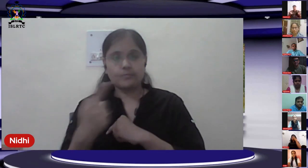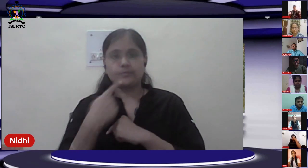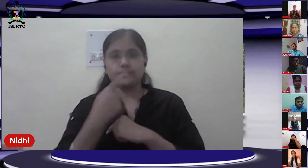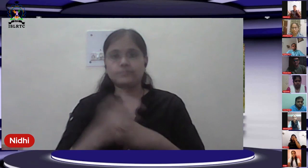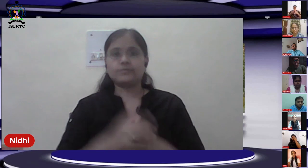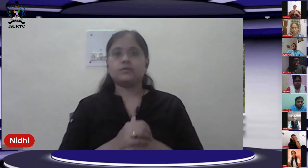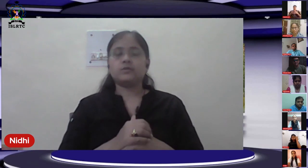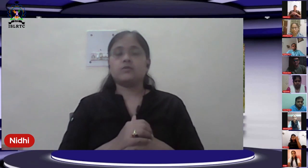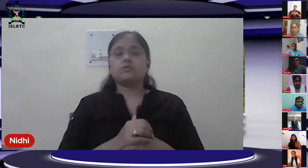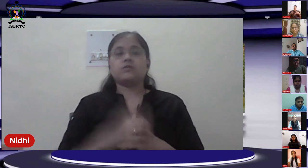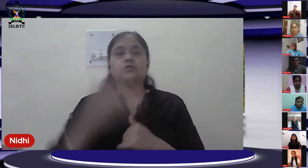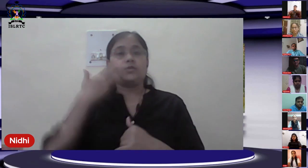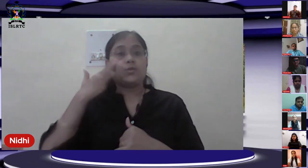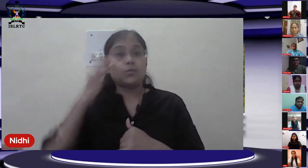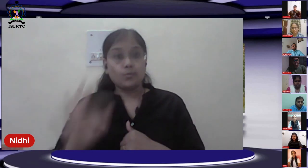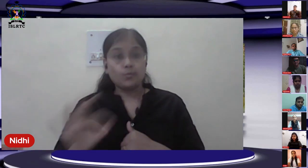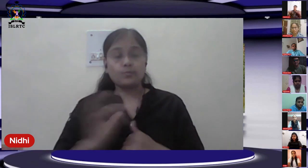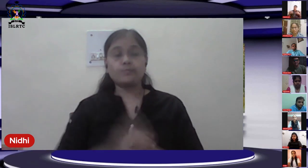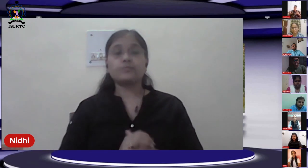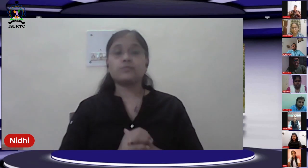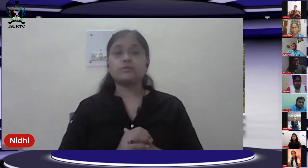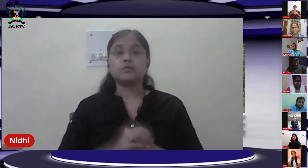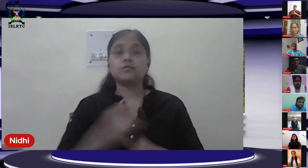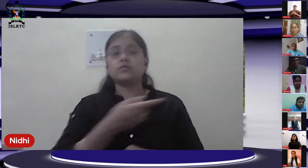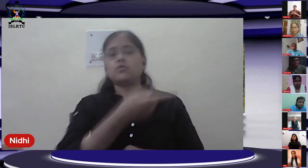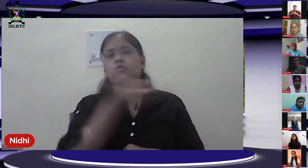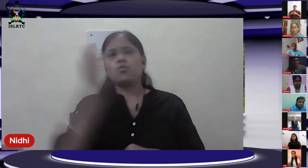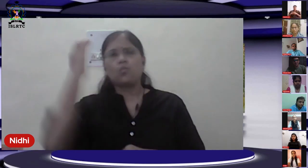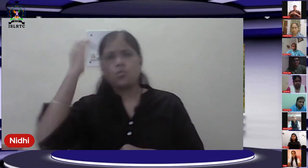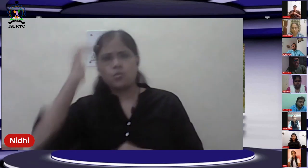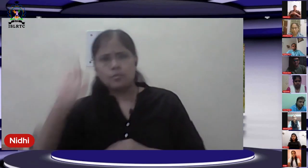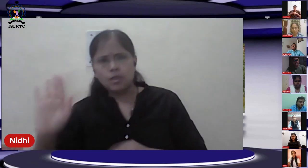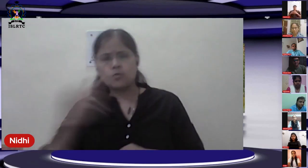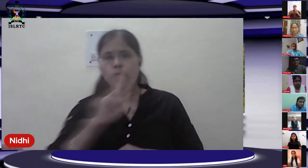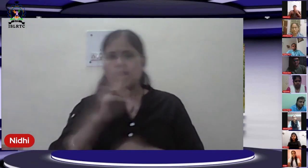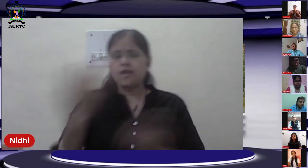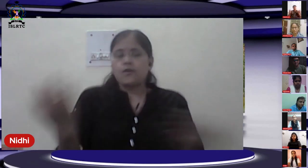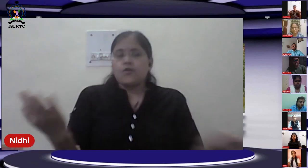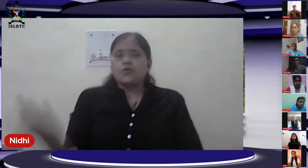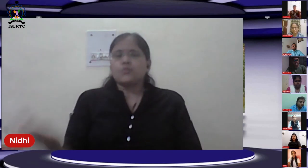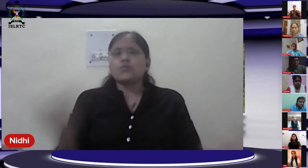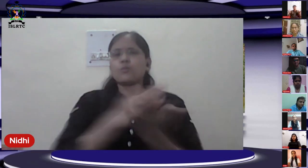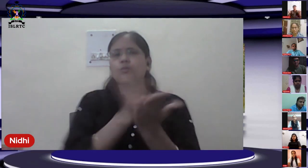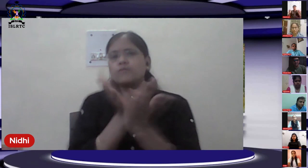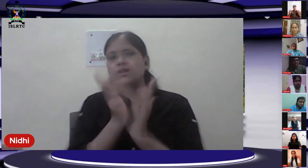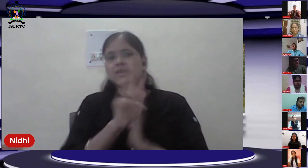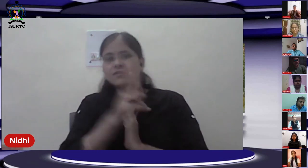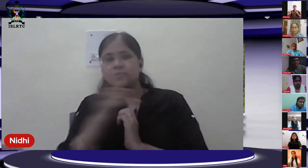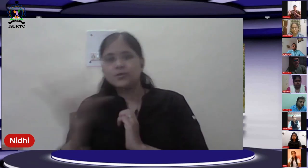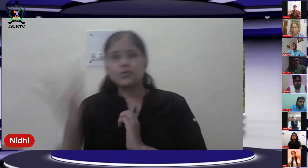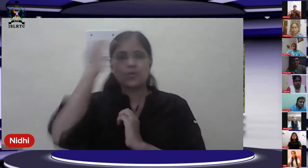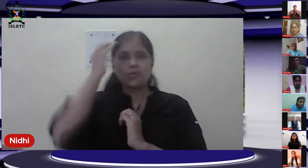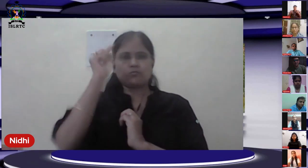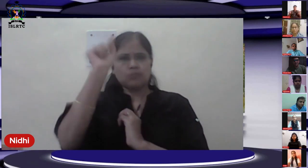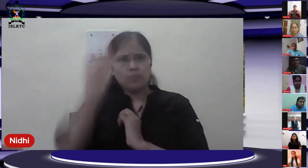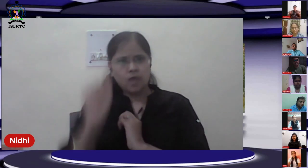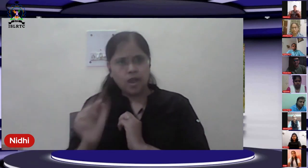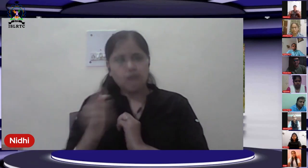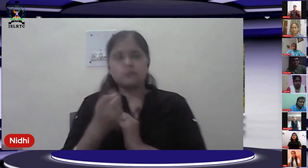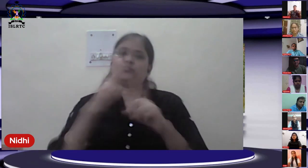है जो जनरल चलन में है, और भी जो आपको पता हो आप कर सकते हैं। तो बस यही, और एक चौथी सबसे इम्पोर्टेंट बात जो इन सब बातों का सार है